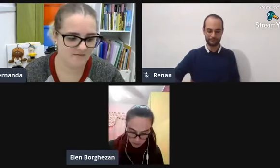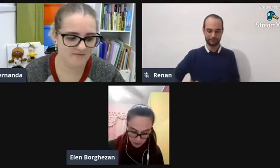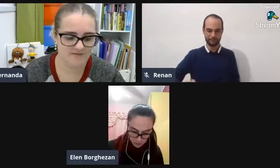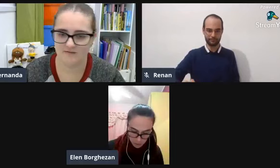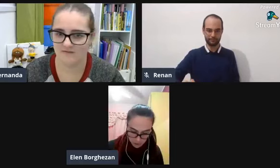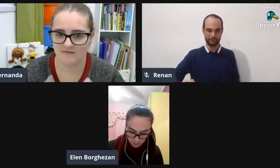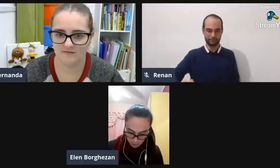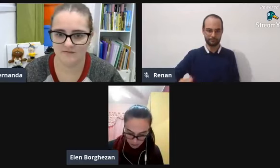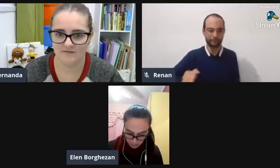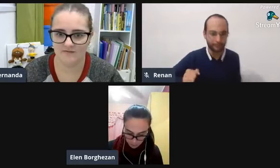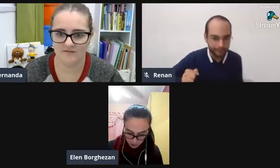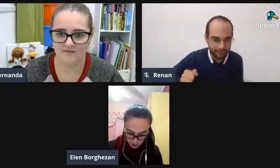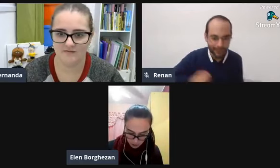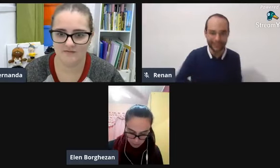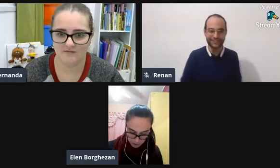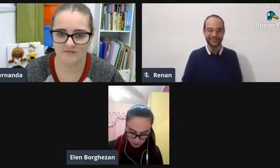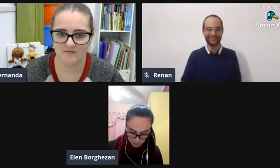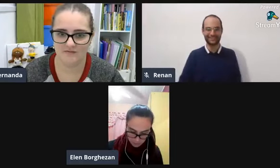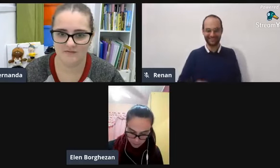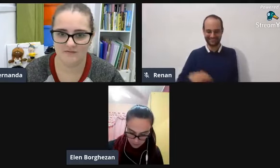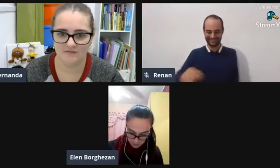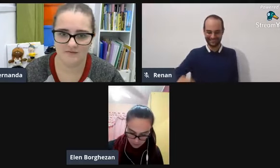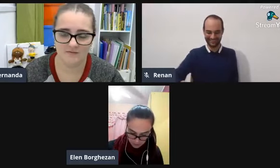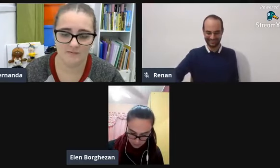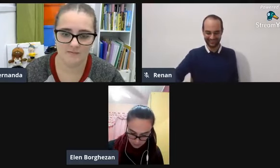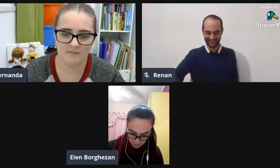Então, eu vou botar procurar por ti aqui, peraí.